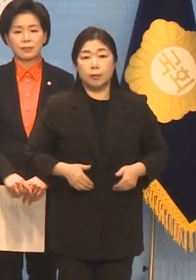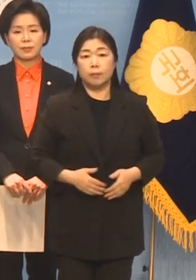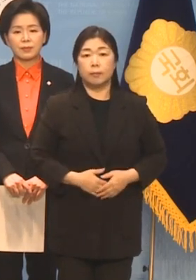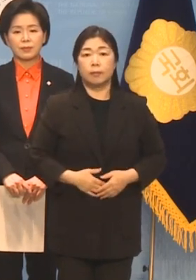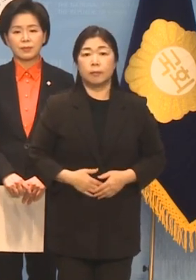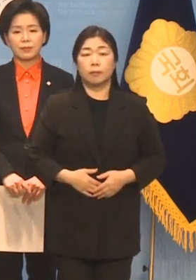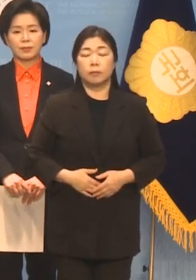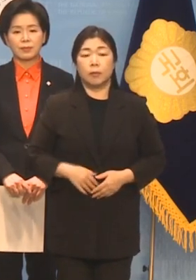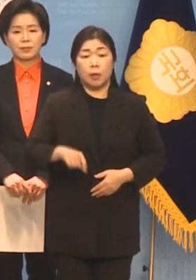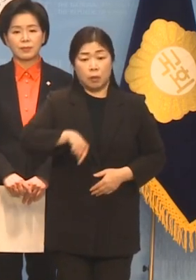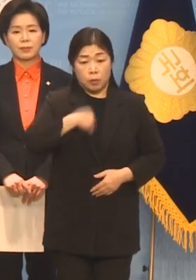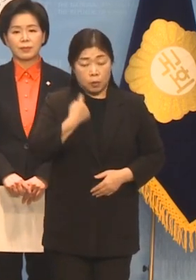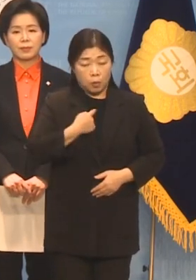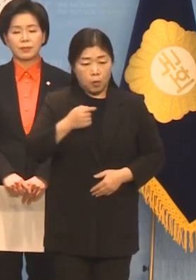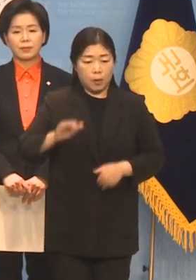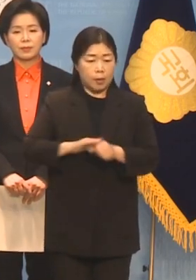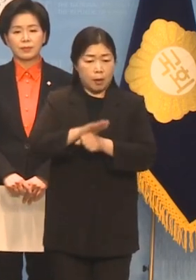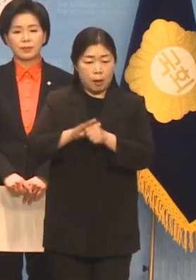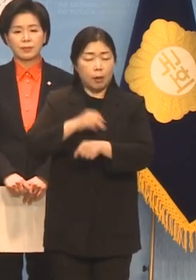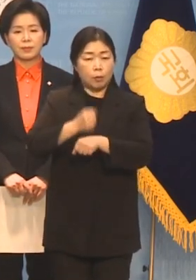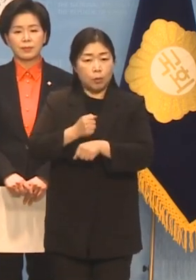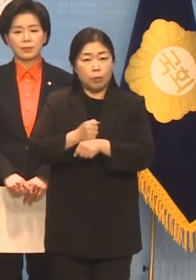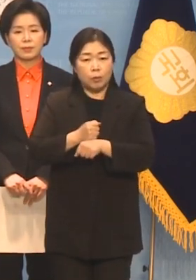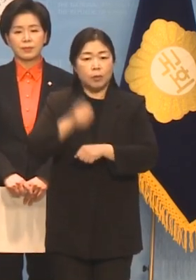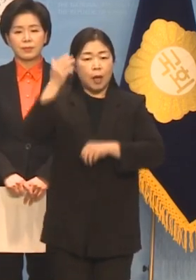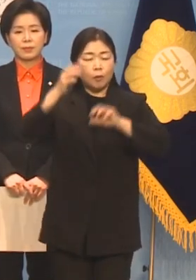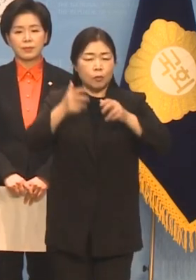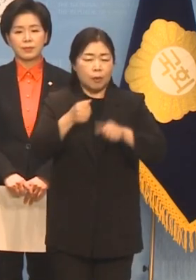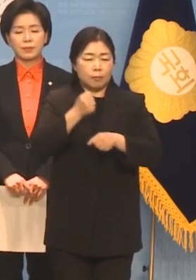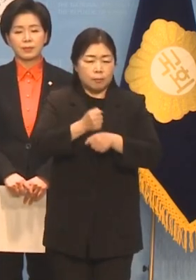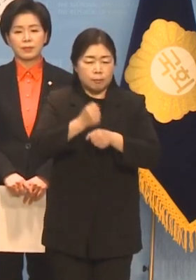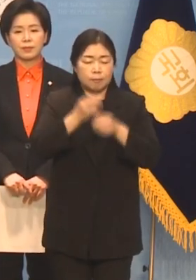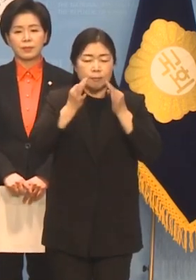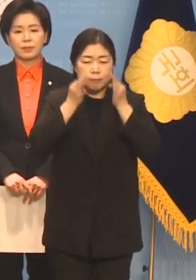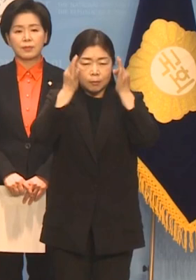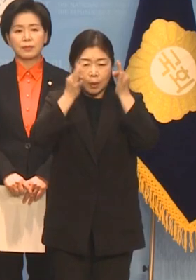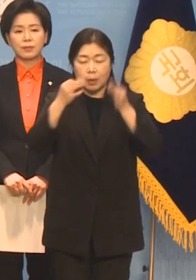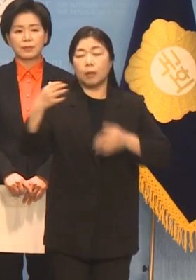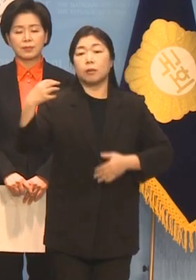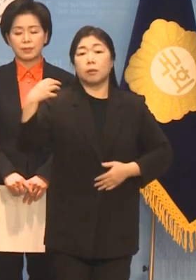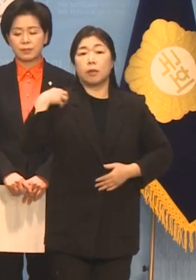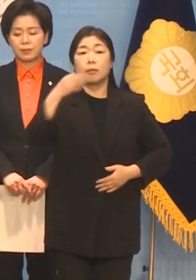스스로 한국을 사랑하도록 대한민국을 가꿔야 할 책임이 있습니다.